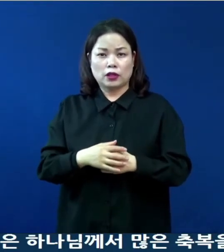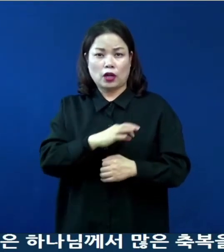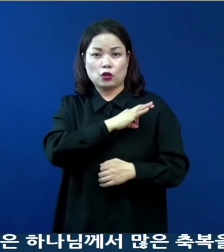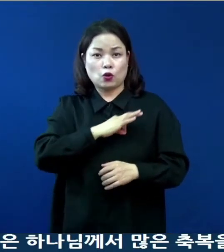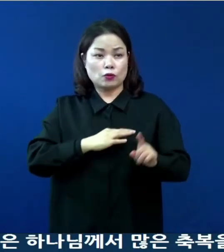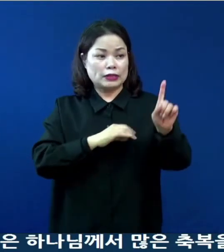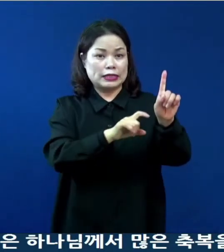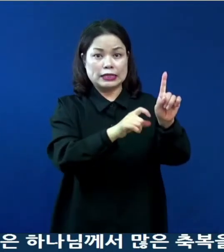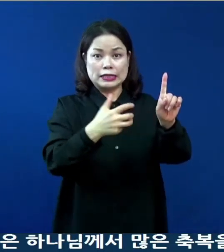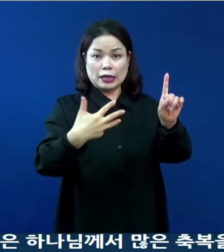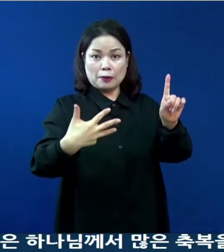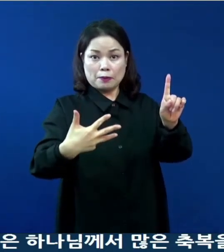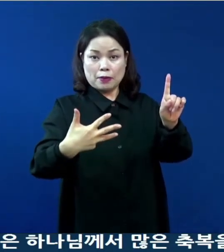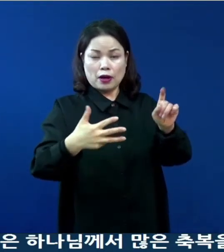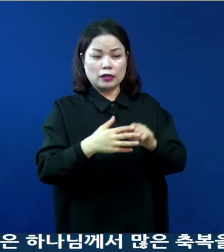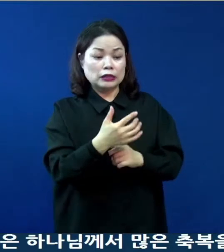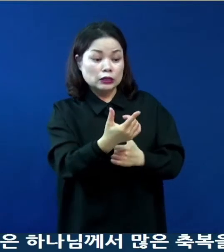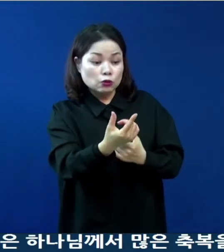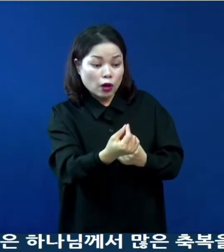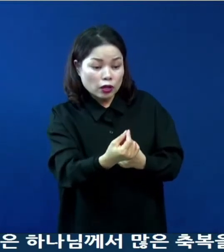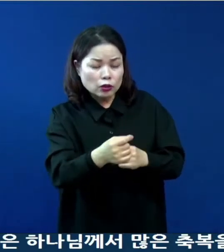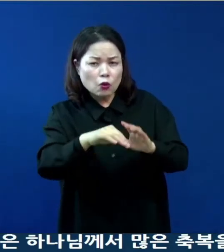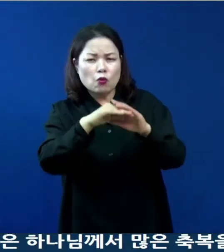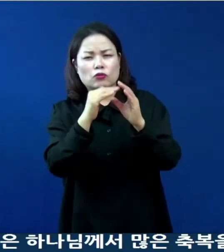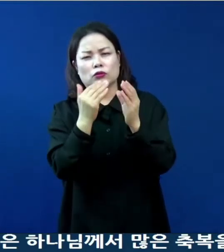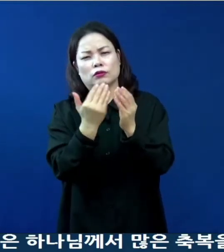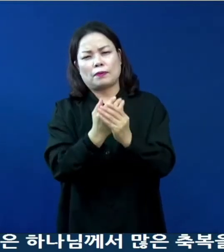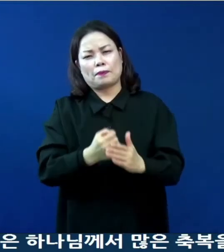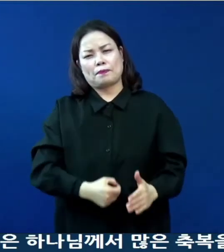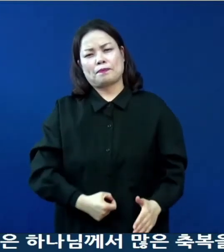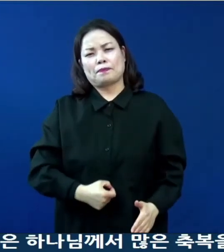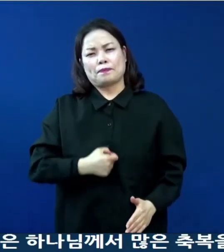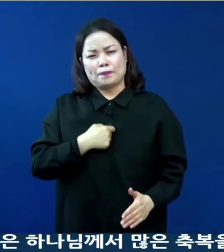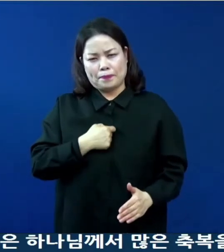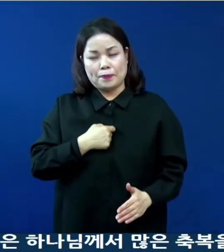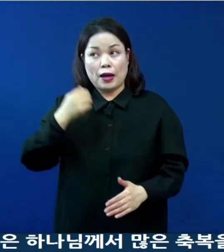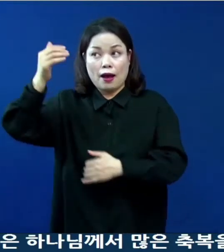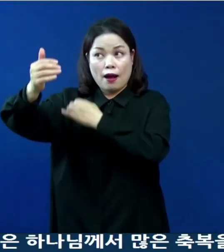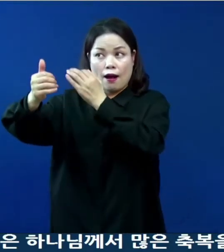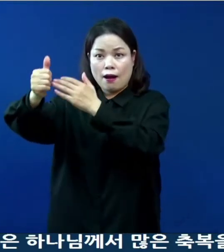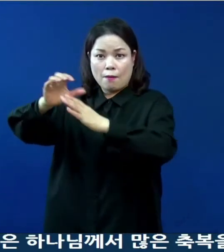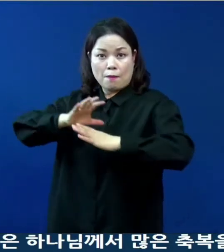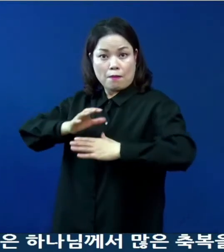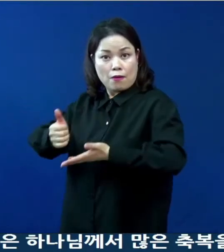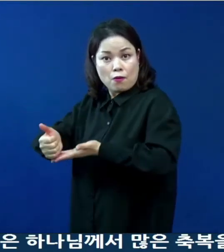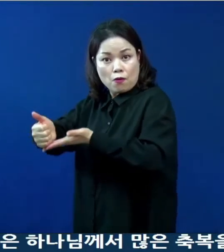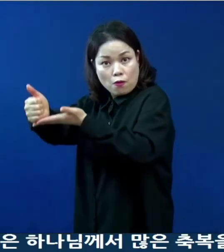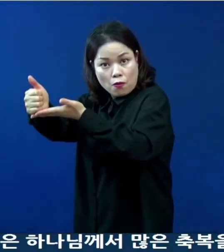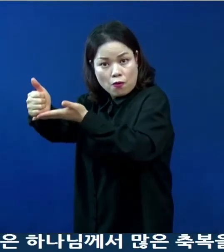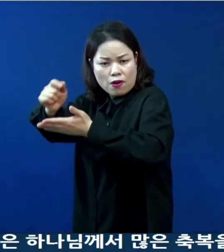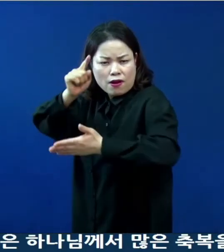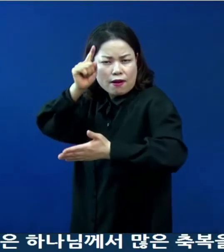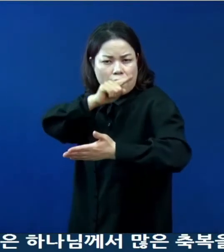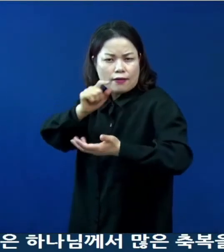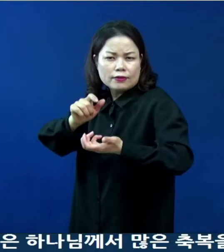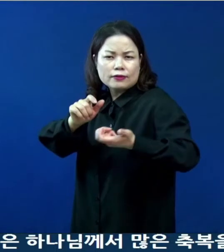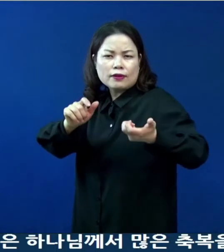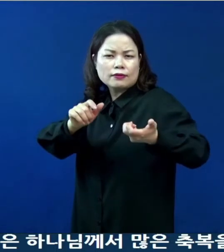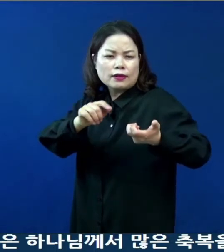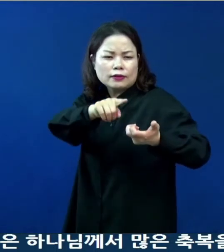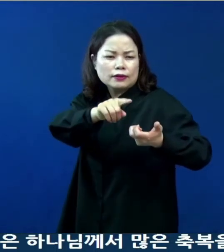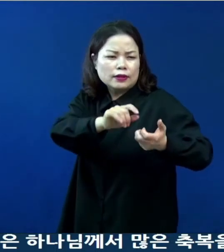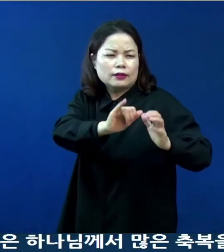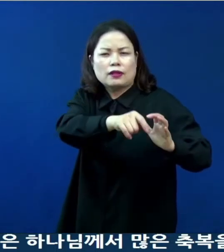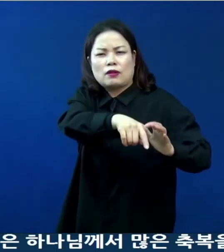1장 8절에 그와 같이 온전하고 정직하여 하나님을 경외하며 악에서 떠난 자는